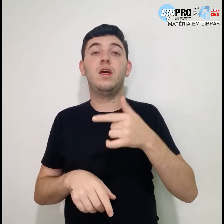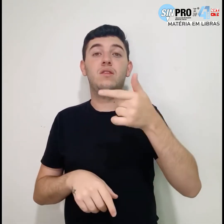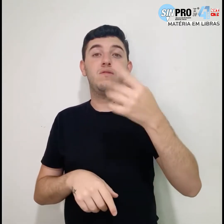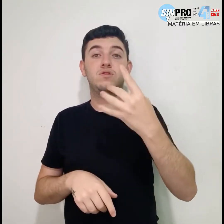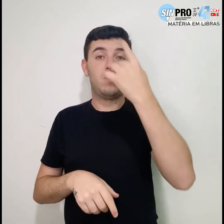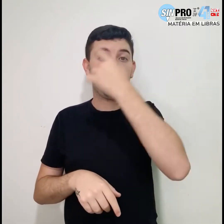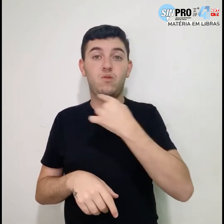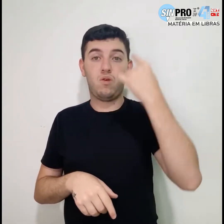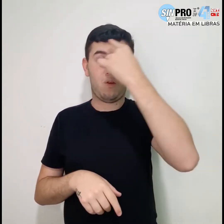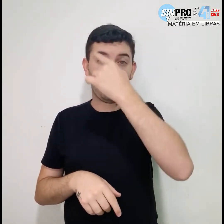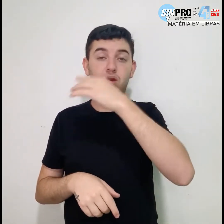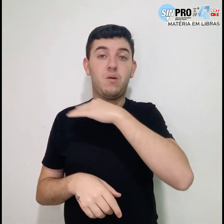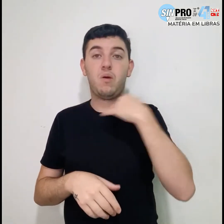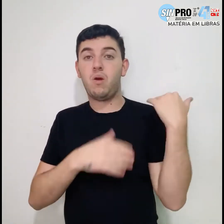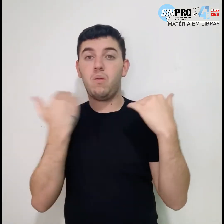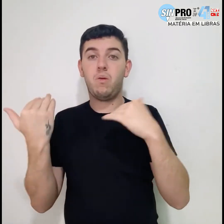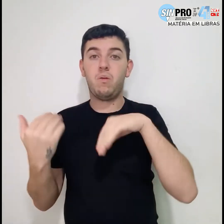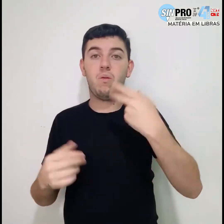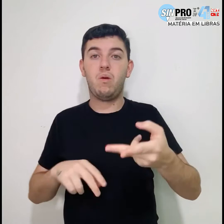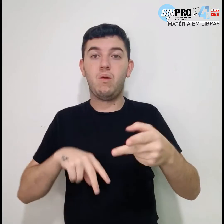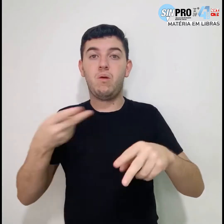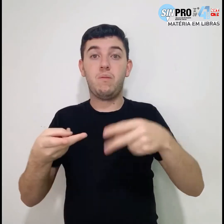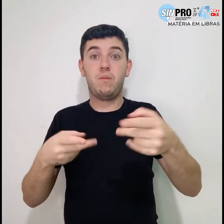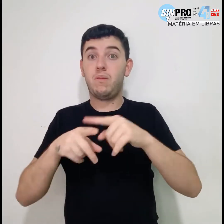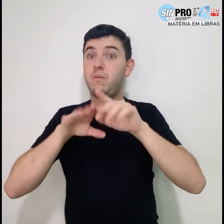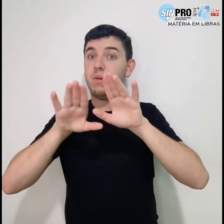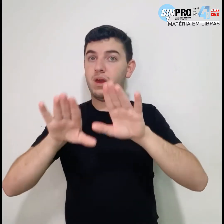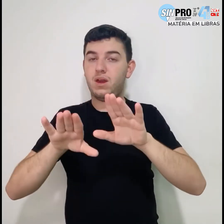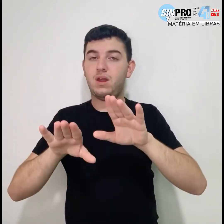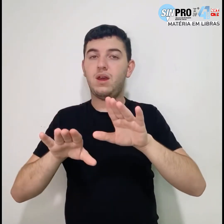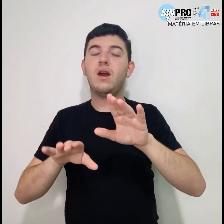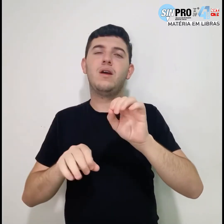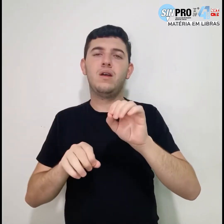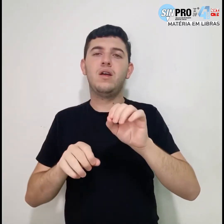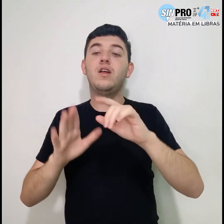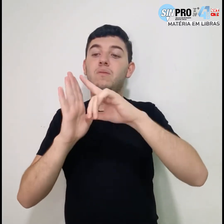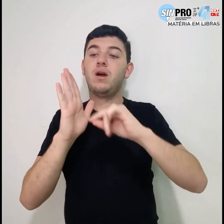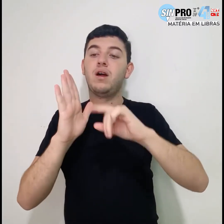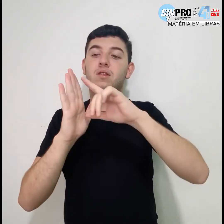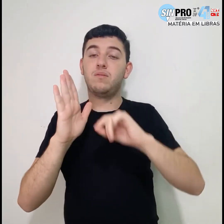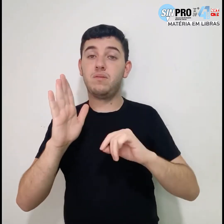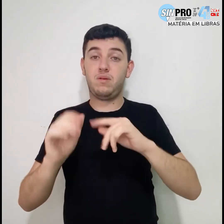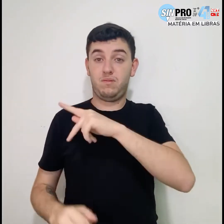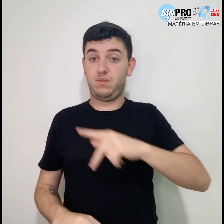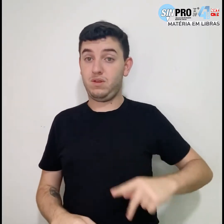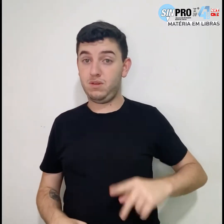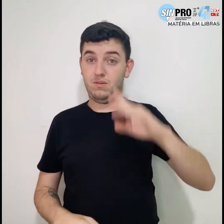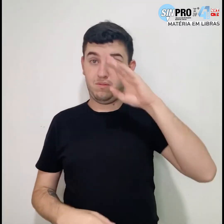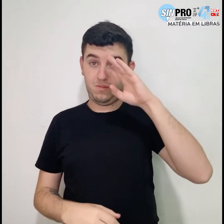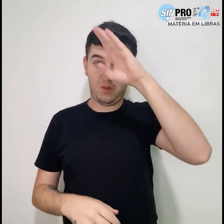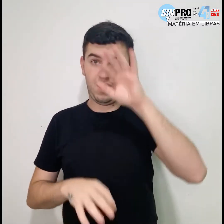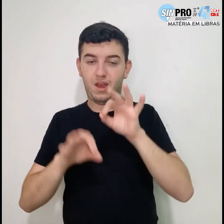o presidente Jair Bolsonaro realiza nesta segunda-feira, no Palácio do Planalto, um